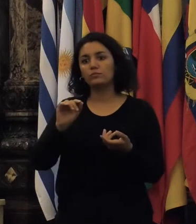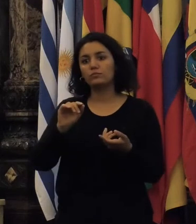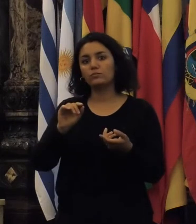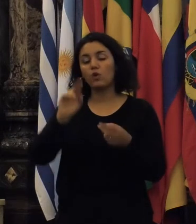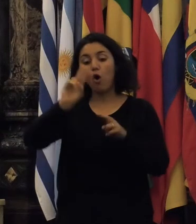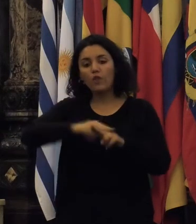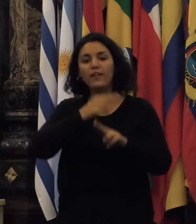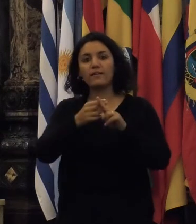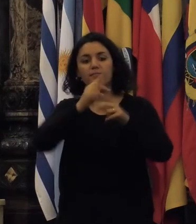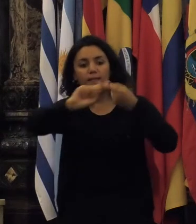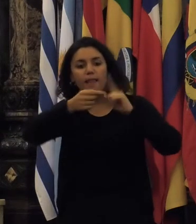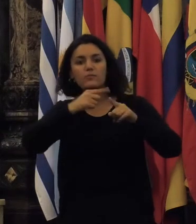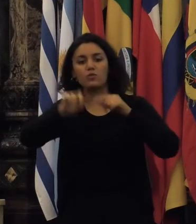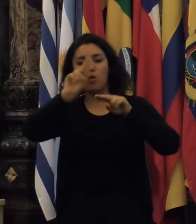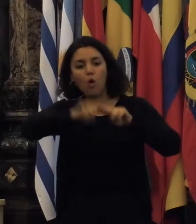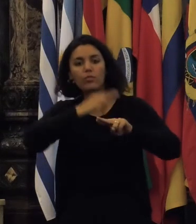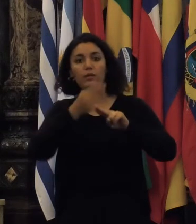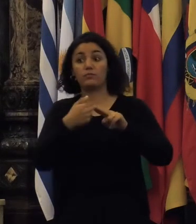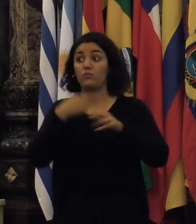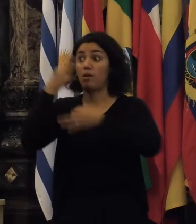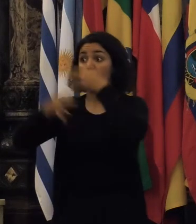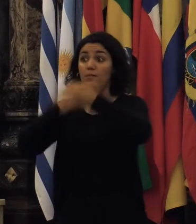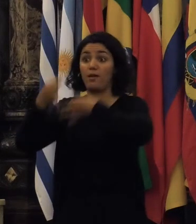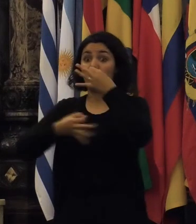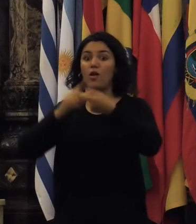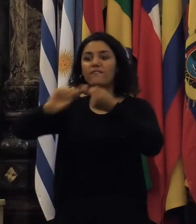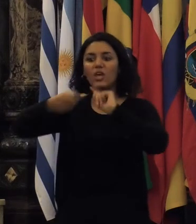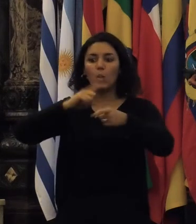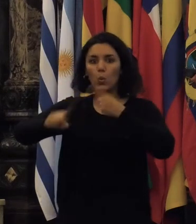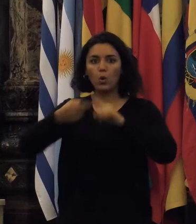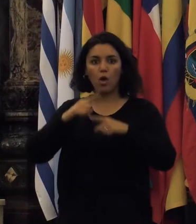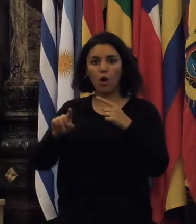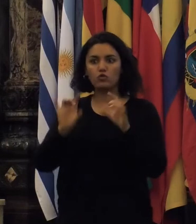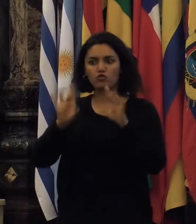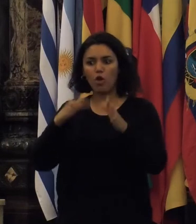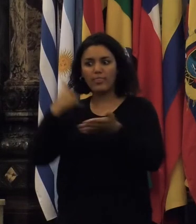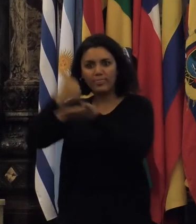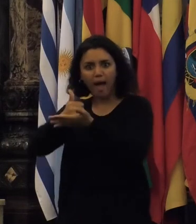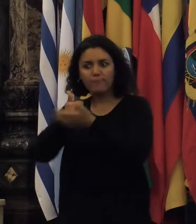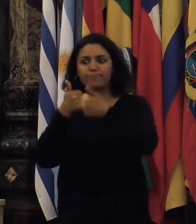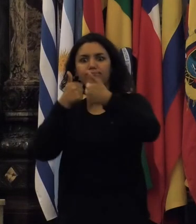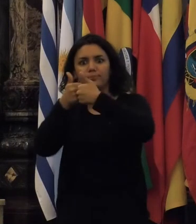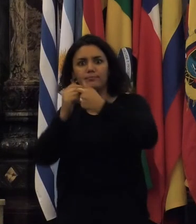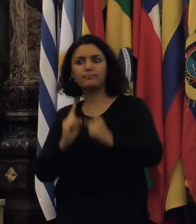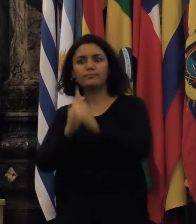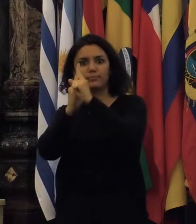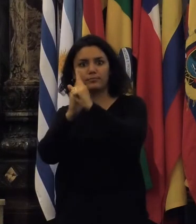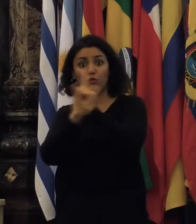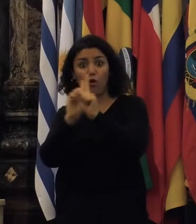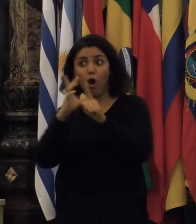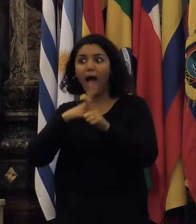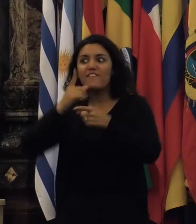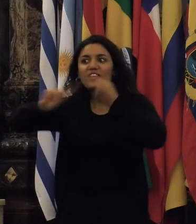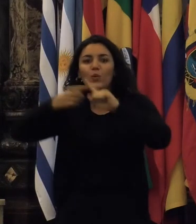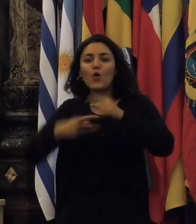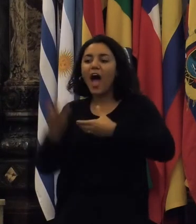palabra revinculación. Tuvimos que explicarle a los jueces que los vínculos no eran solamente en presencia, que los vínculos están acá adentro. ¿Sí?